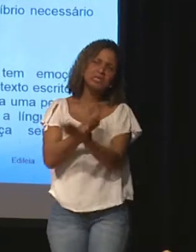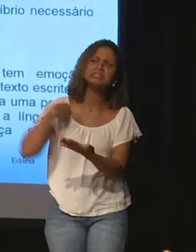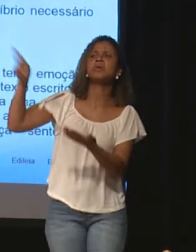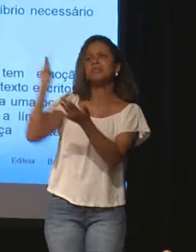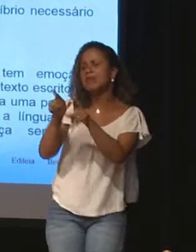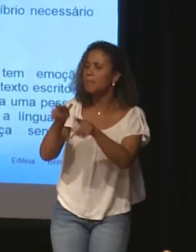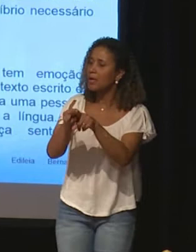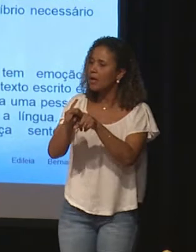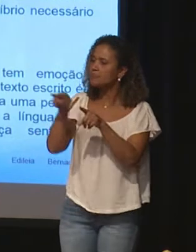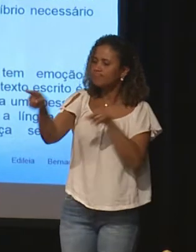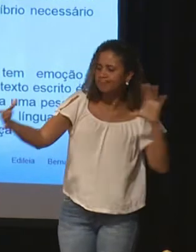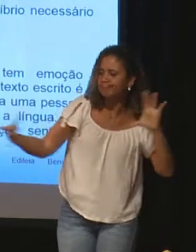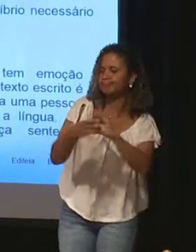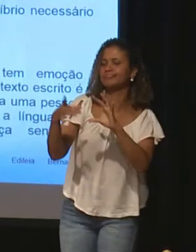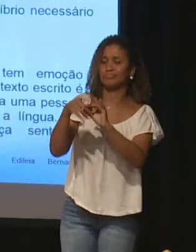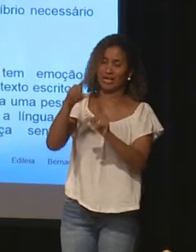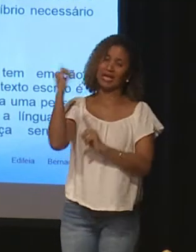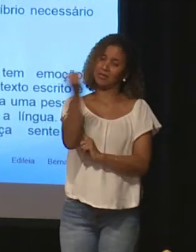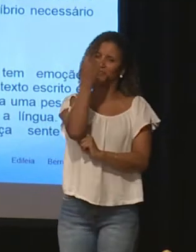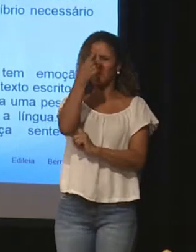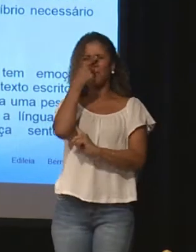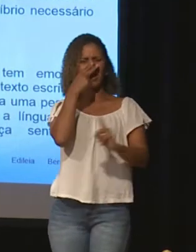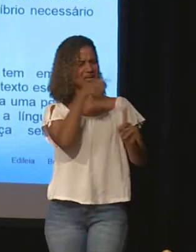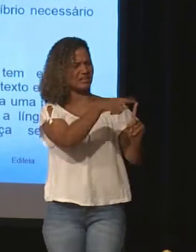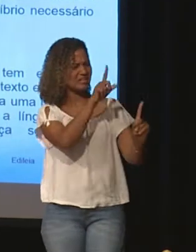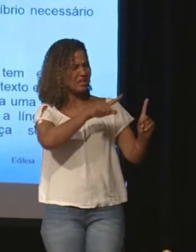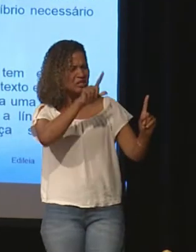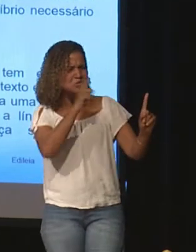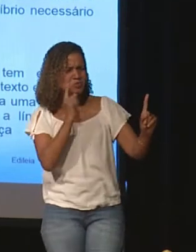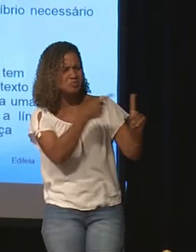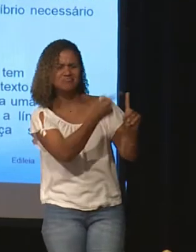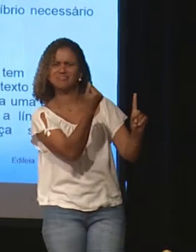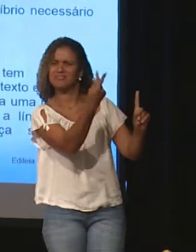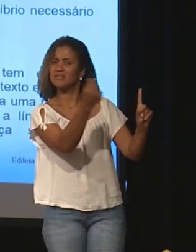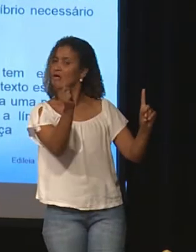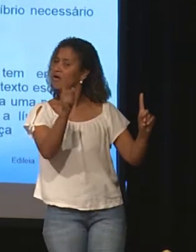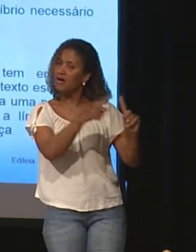fala, aconteceu isso comigo. Então, elas se sentem identificadas.